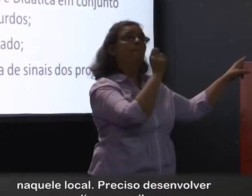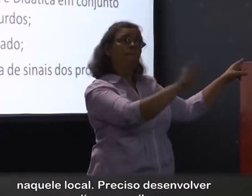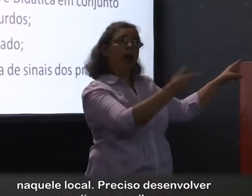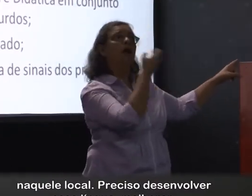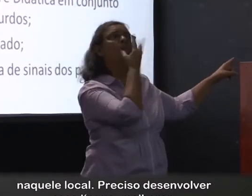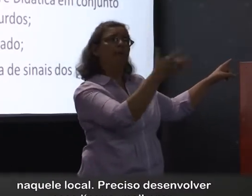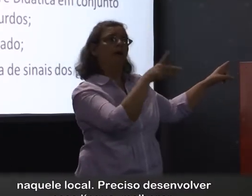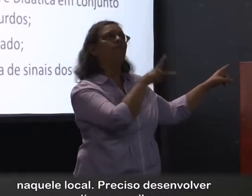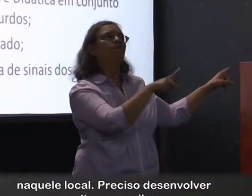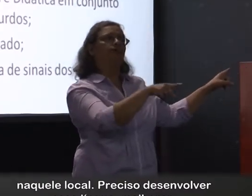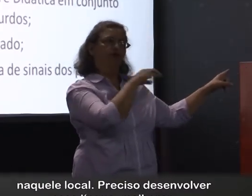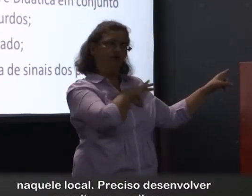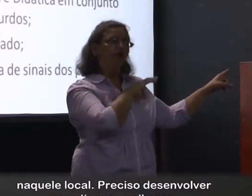desenvolver essa língua, melhorar.